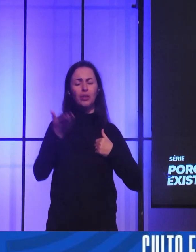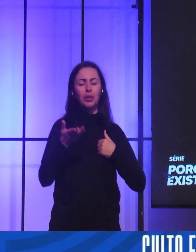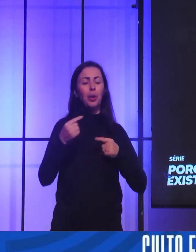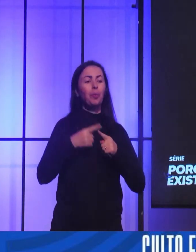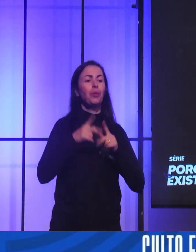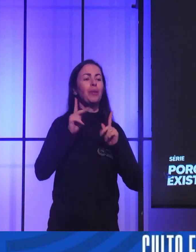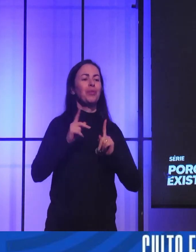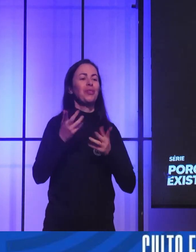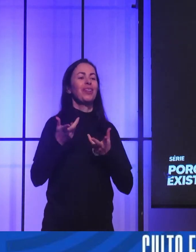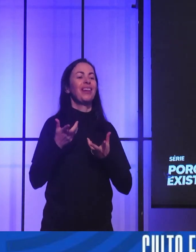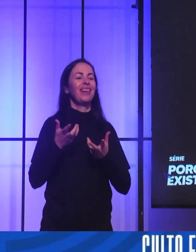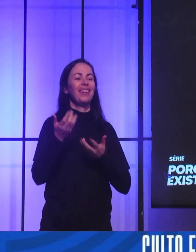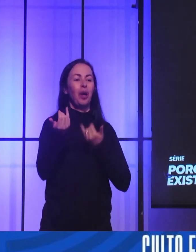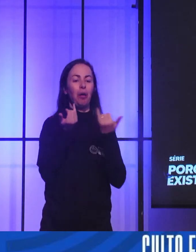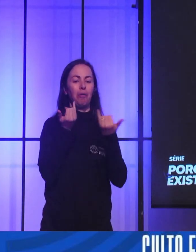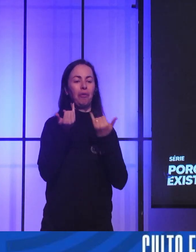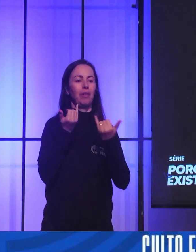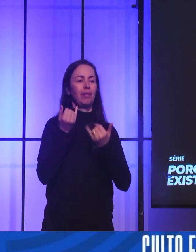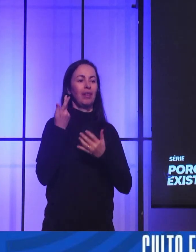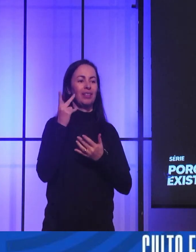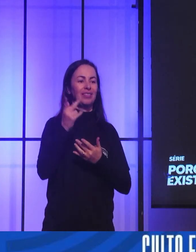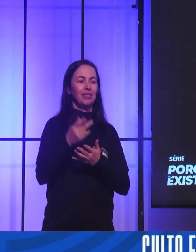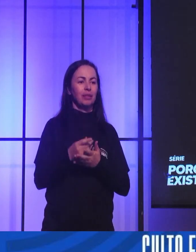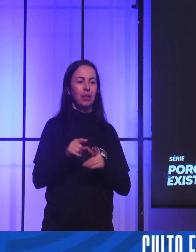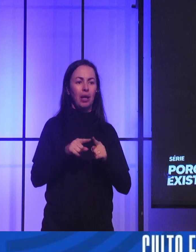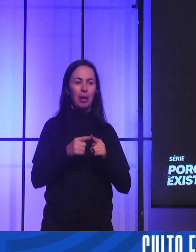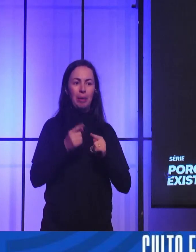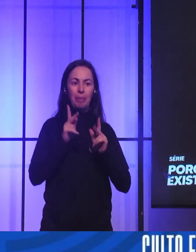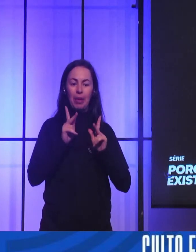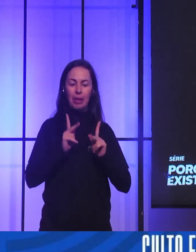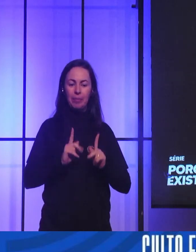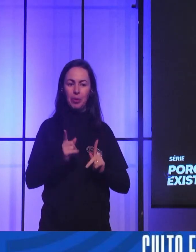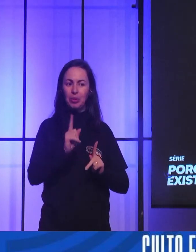sua história, mas as pessoas não querem ouvir